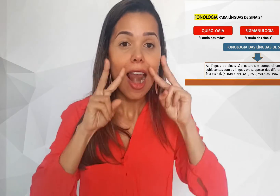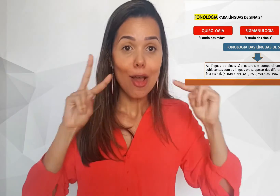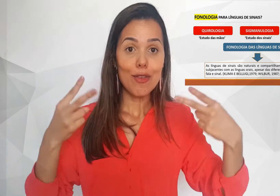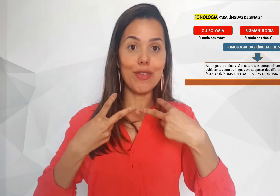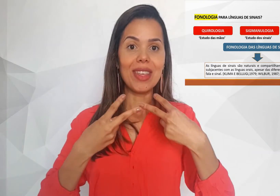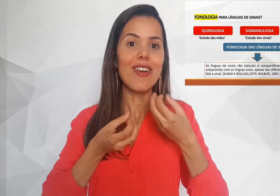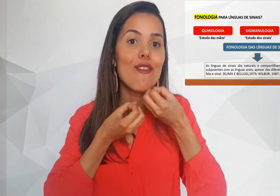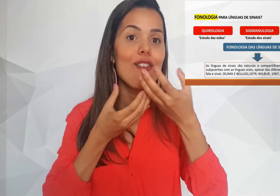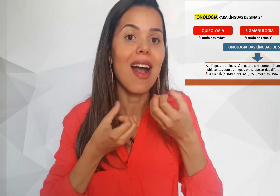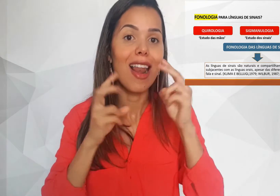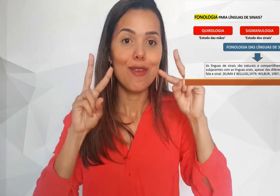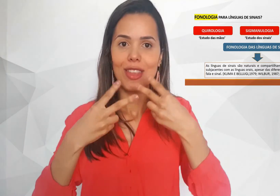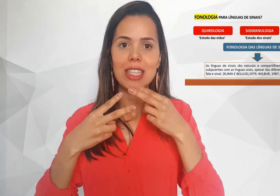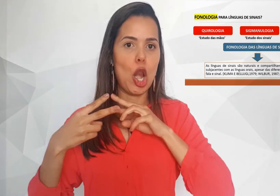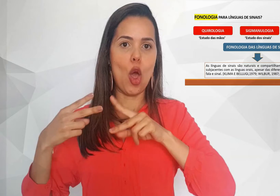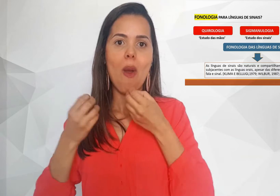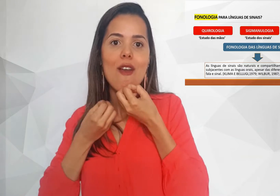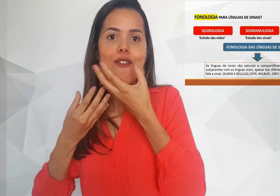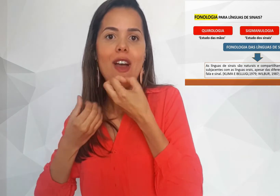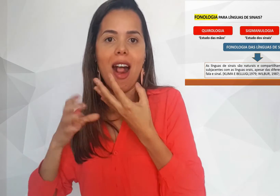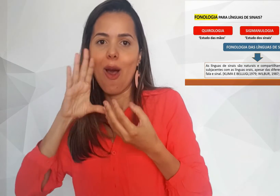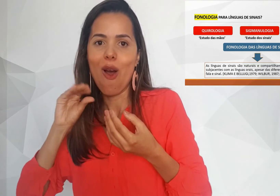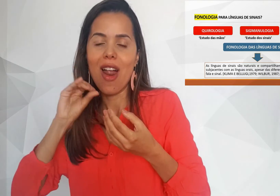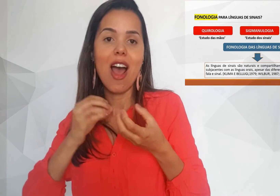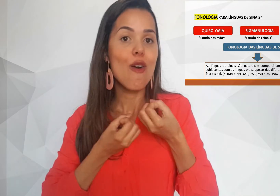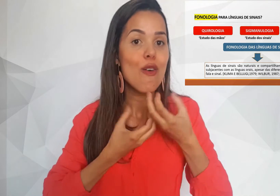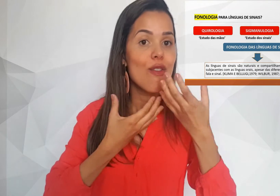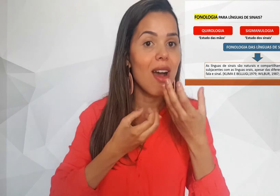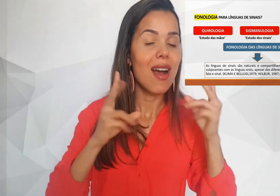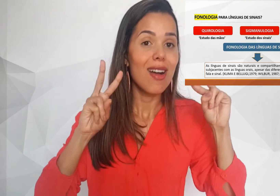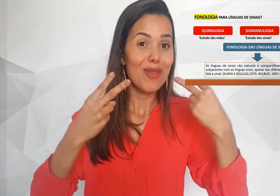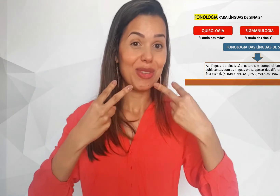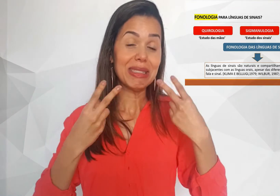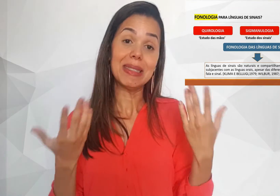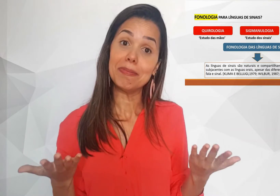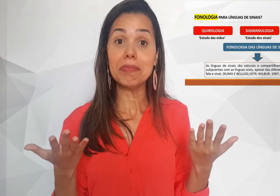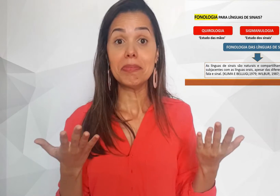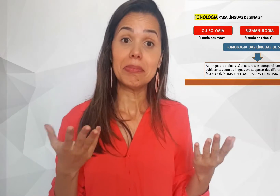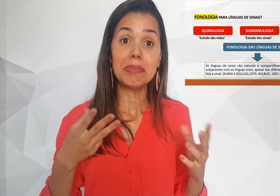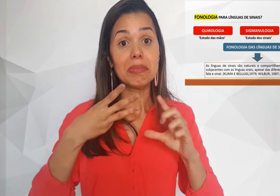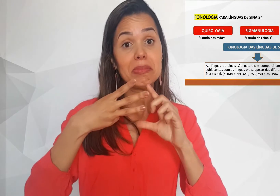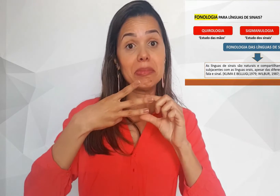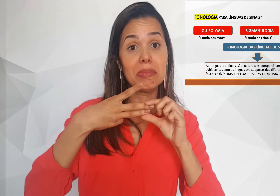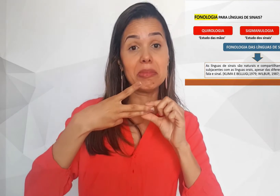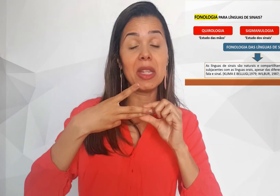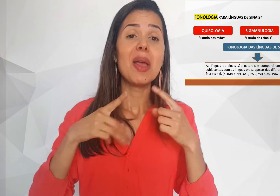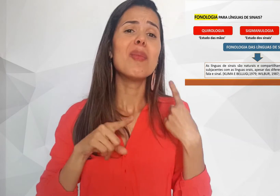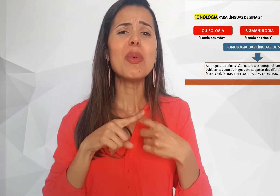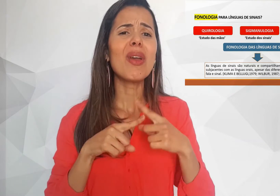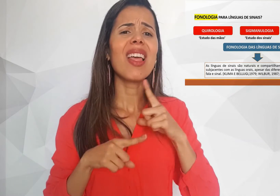significa estudo de fala ou da fala que é vista, né? Não numa fala oral, mas a fala vista, tá? Então, por